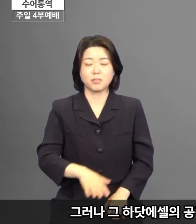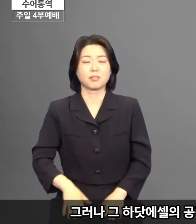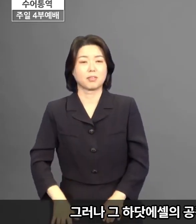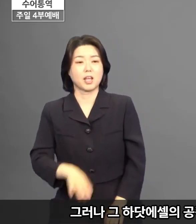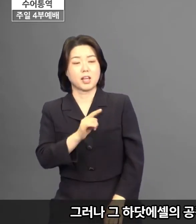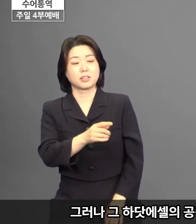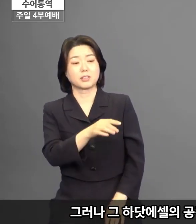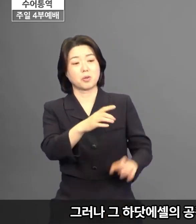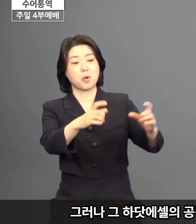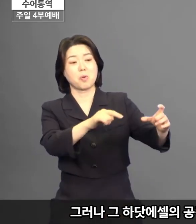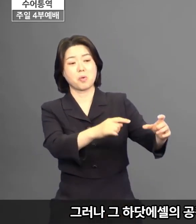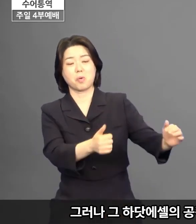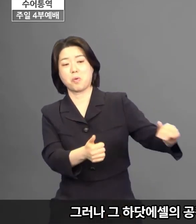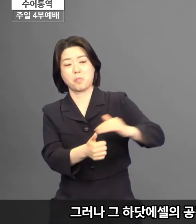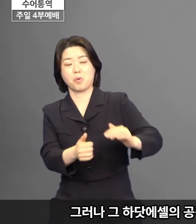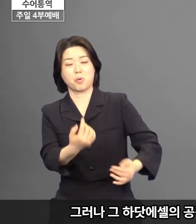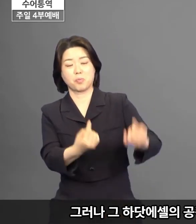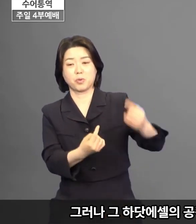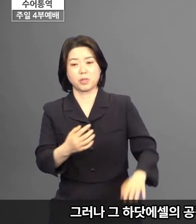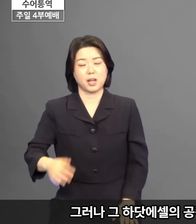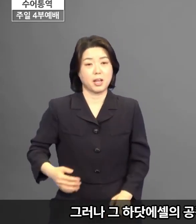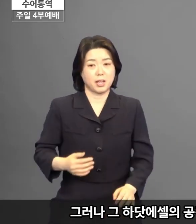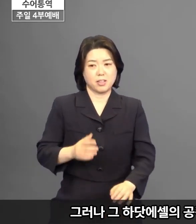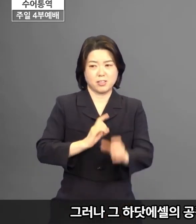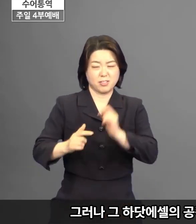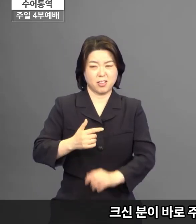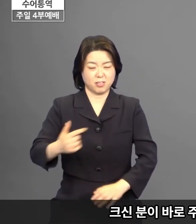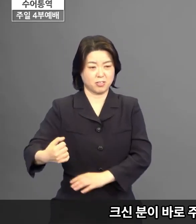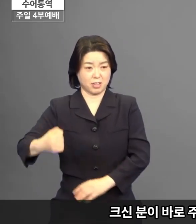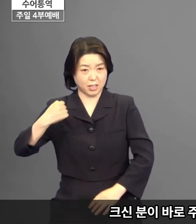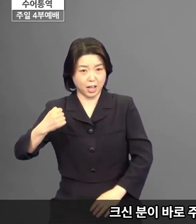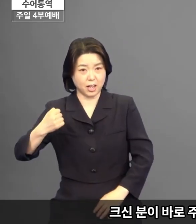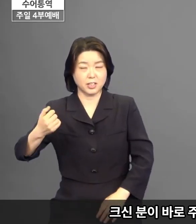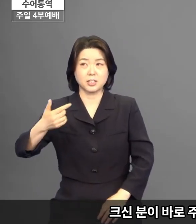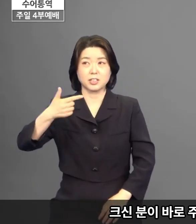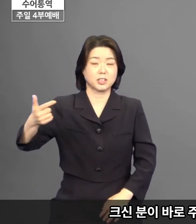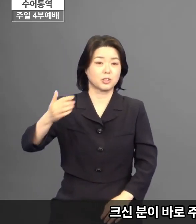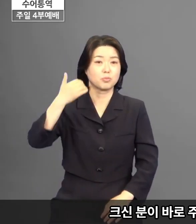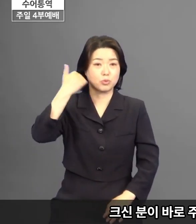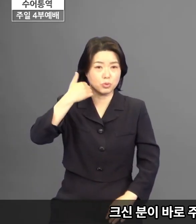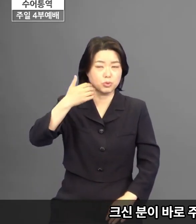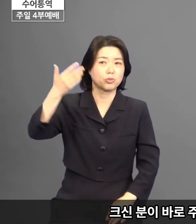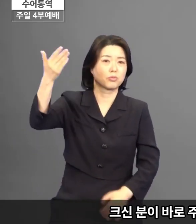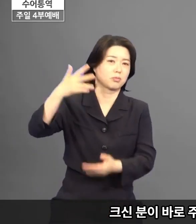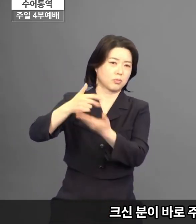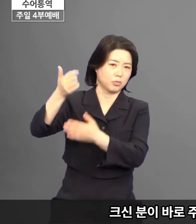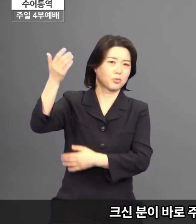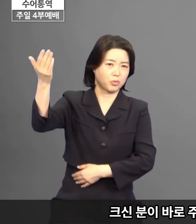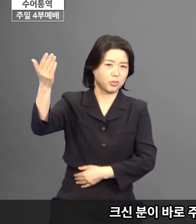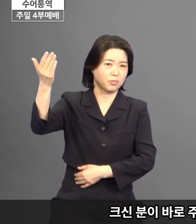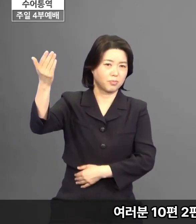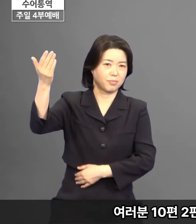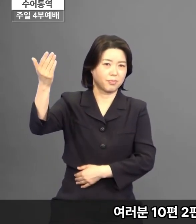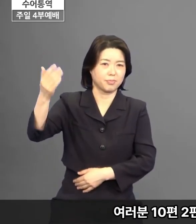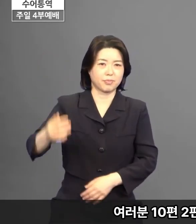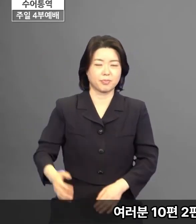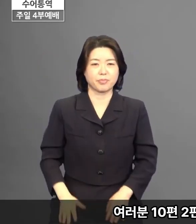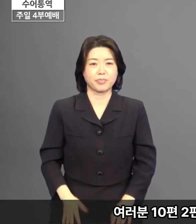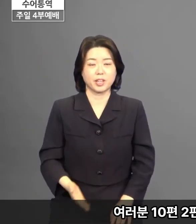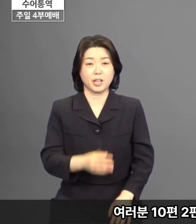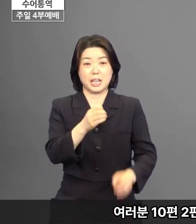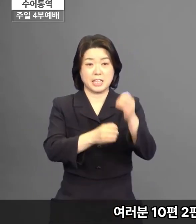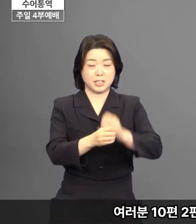그 하닷 에셀의 공격보다 비교할 수 없이 강하시고 크신 분이 바로 주님이시라는 사실입니다. 여러분,